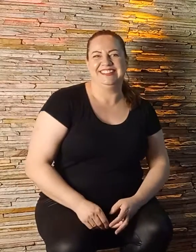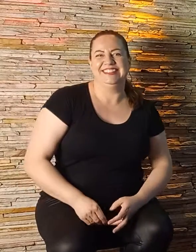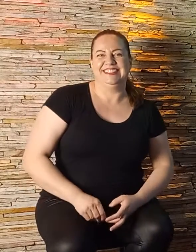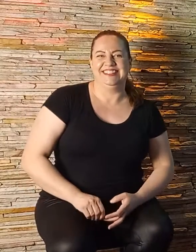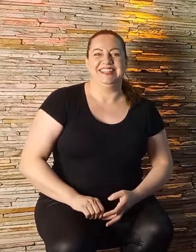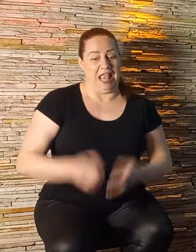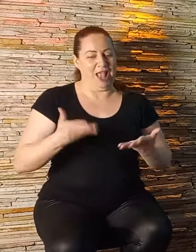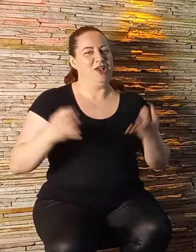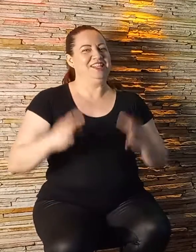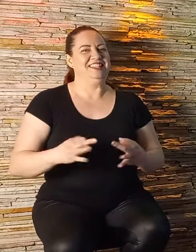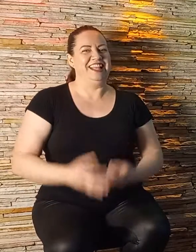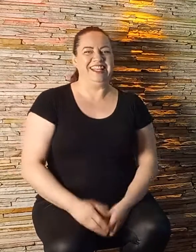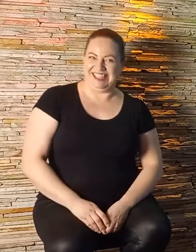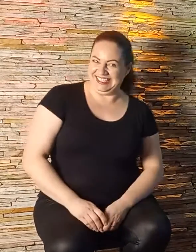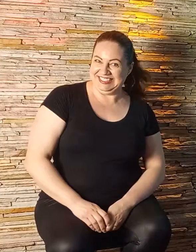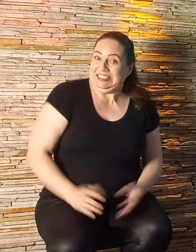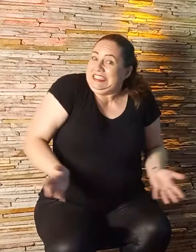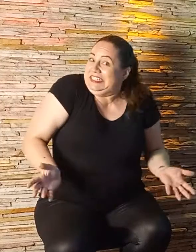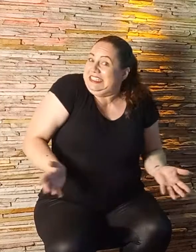Deus é